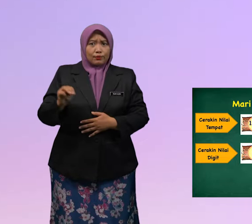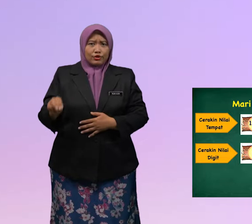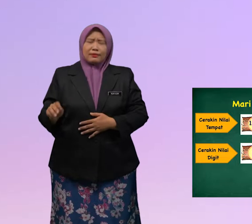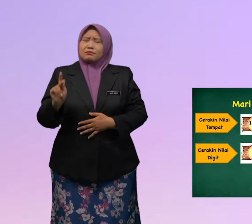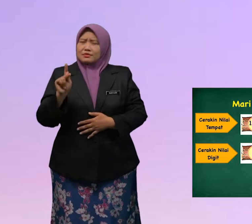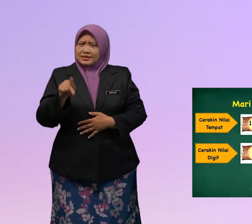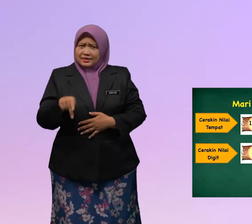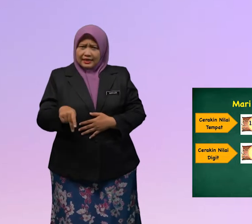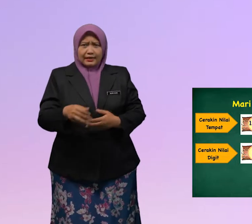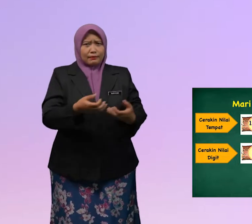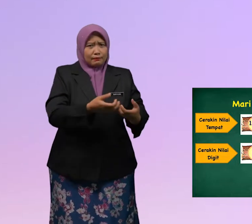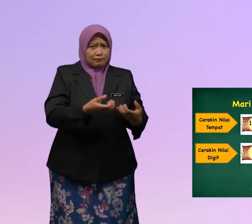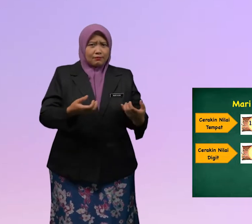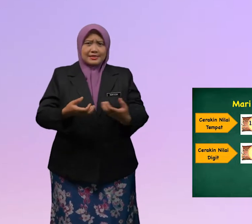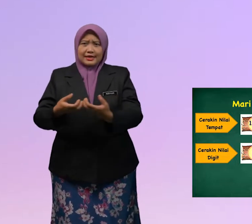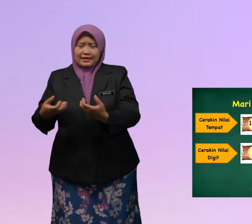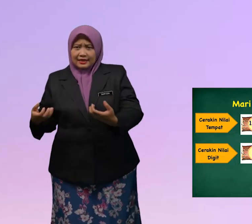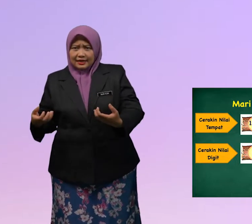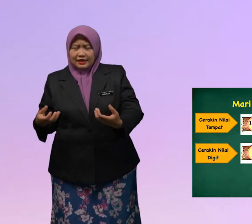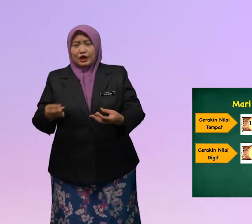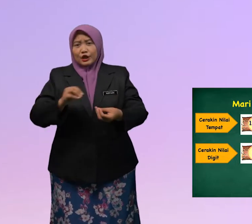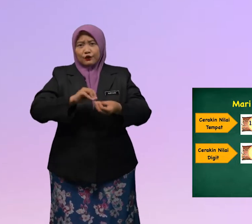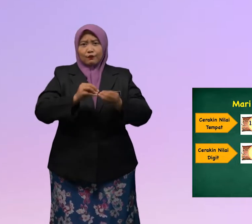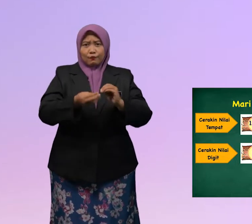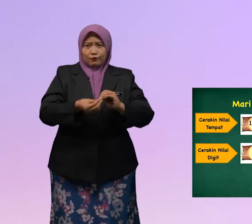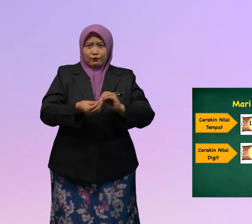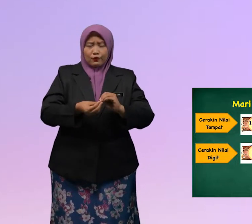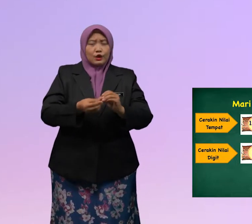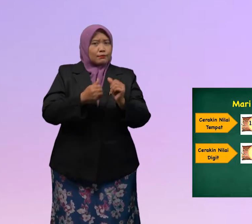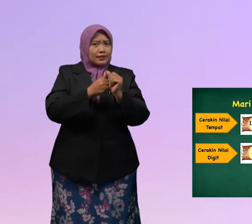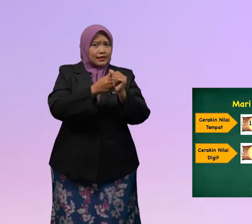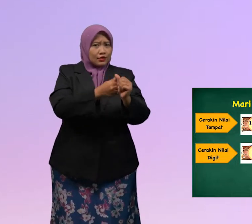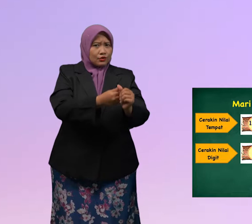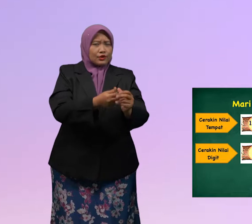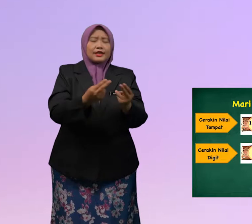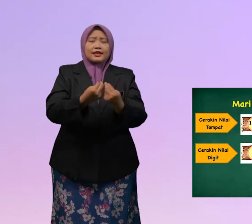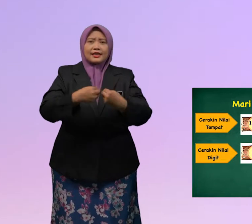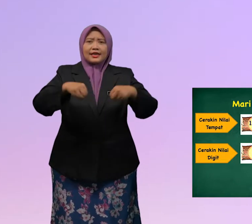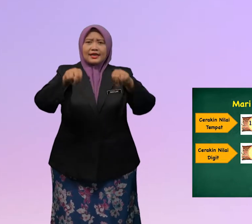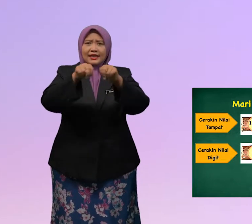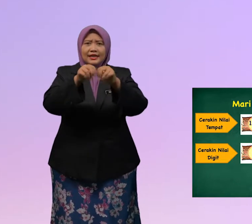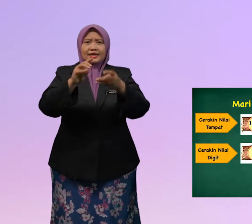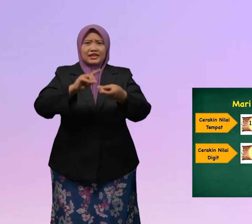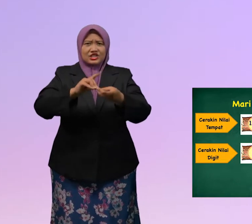Murid-murid mesti memisahkan nombor mengikut nilai